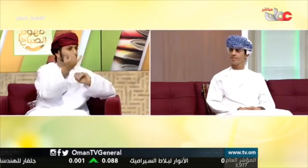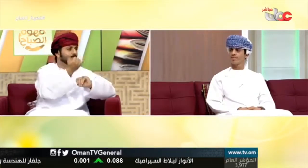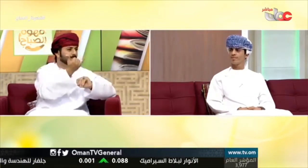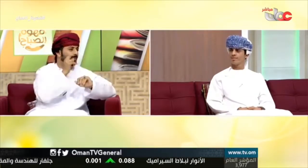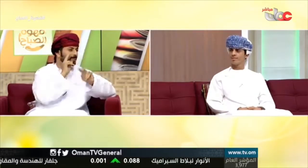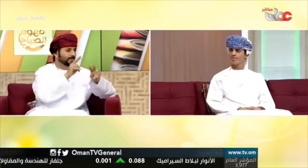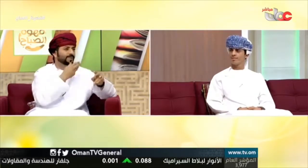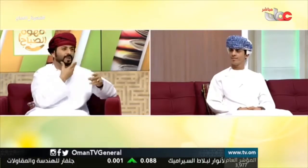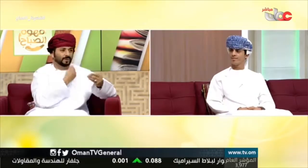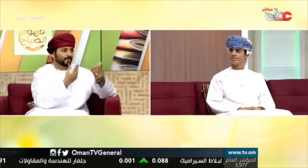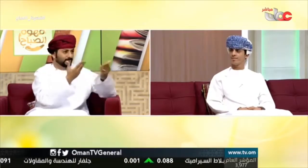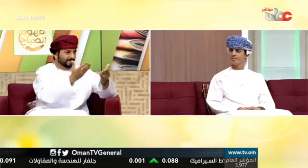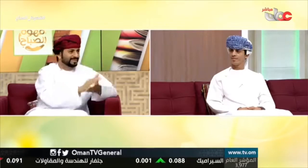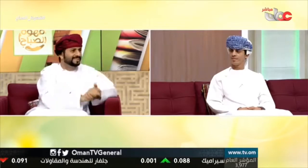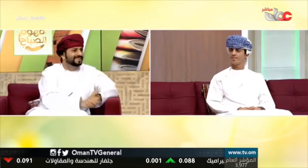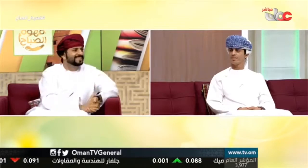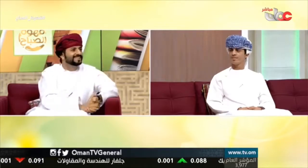تحكي لنا عن هذه التفاصيل.